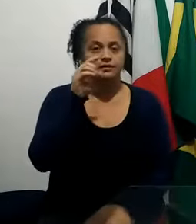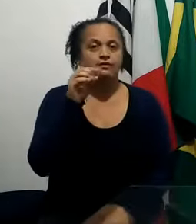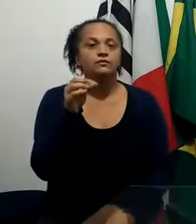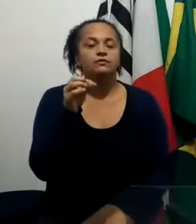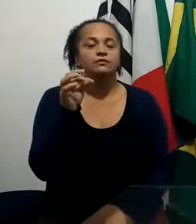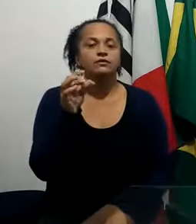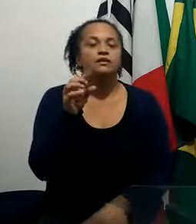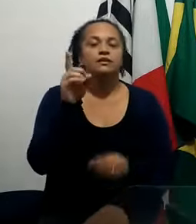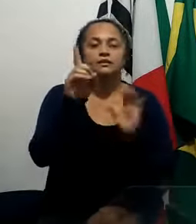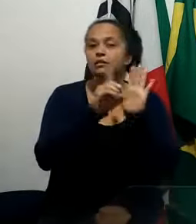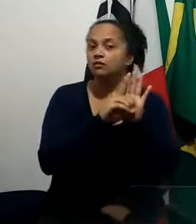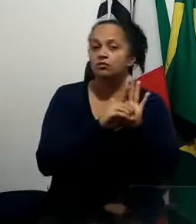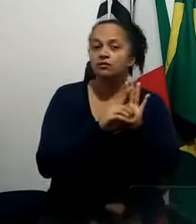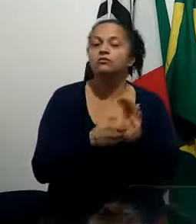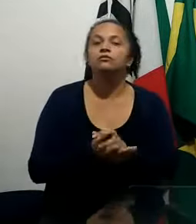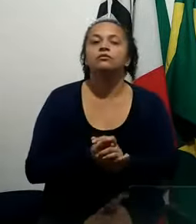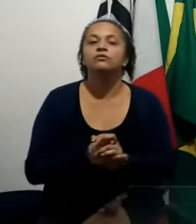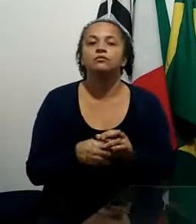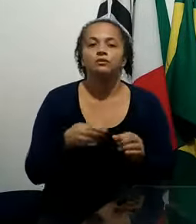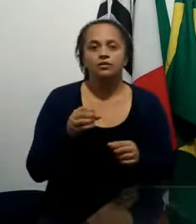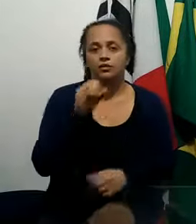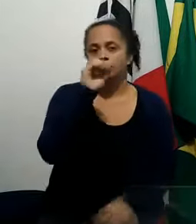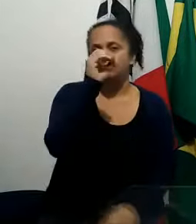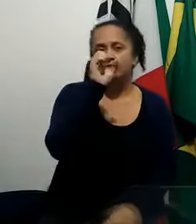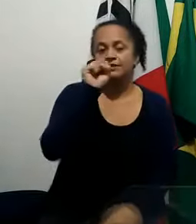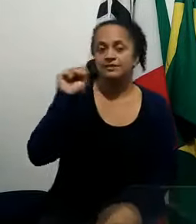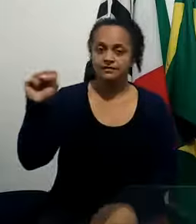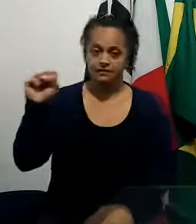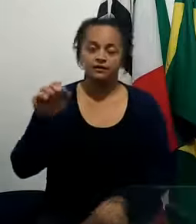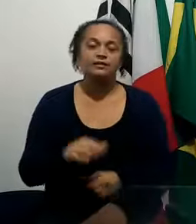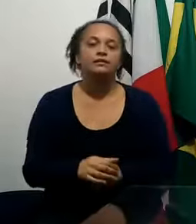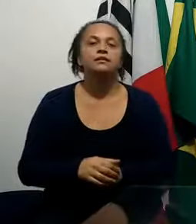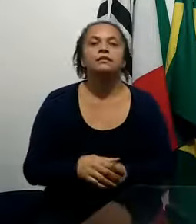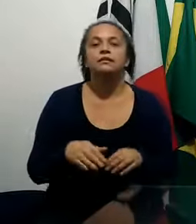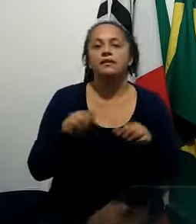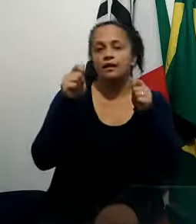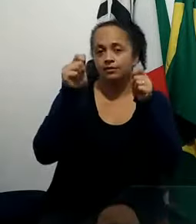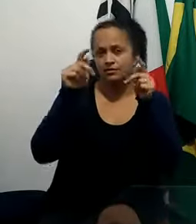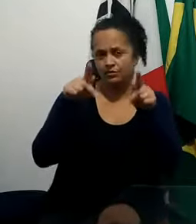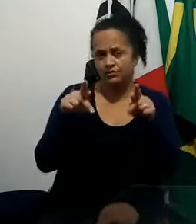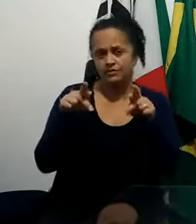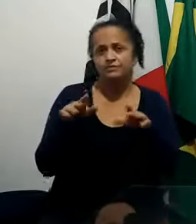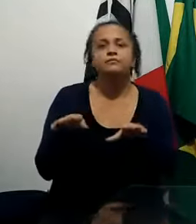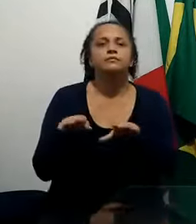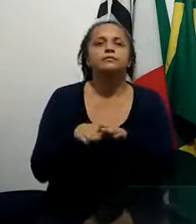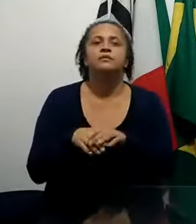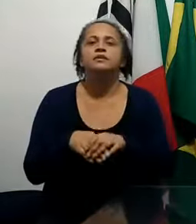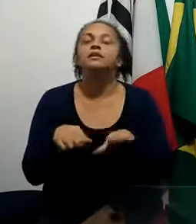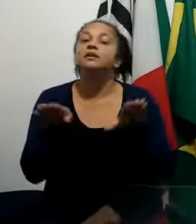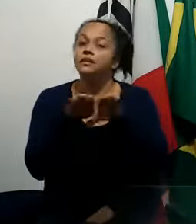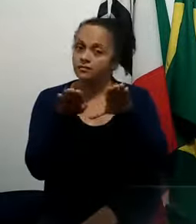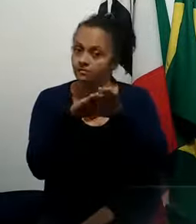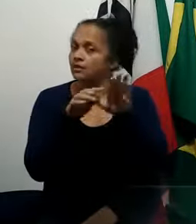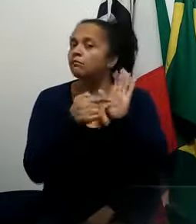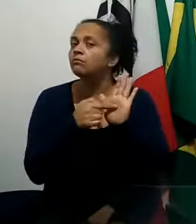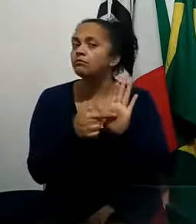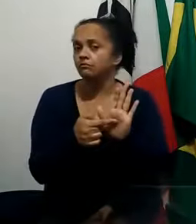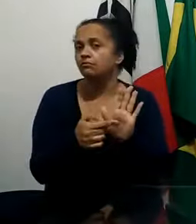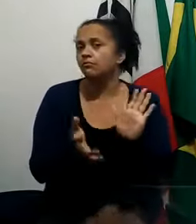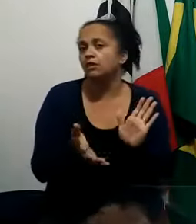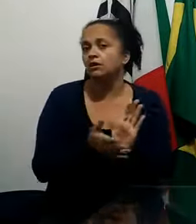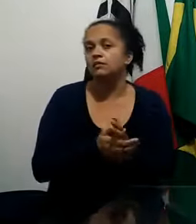Oséias 5,15, Apocalipse 7, do 9 ao 17, 14, do verso 6 e 7, deixa claro isso.